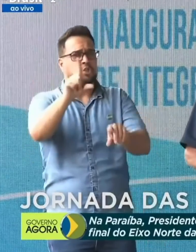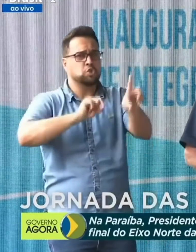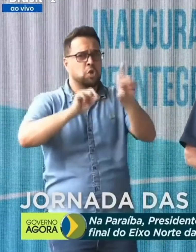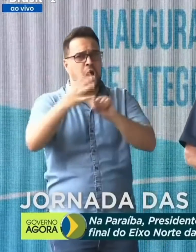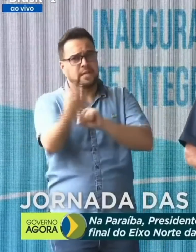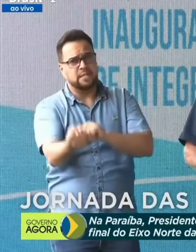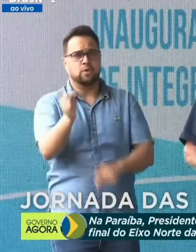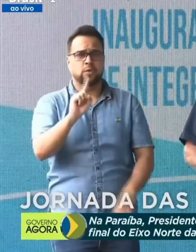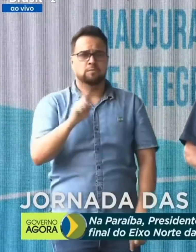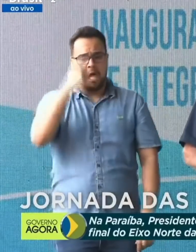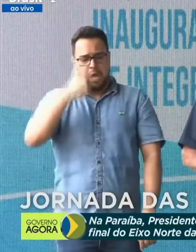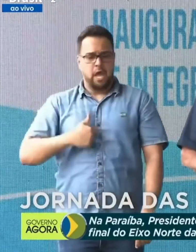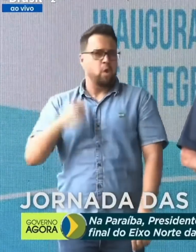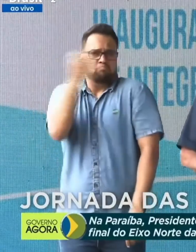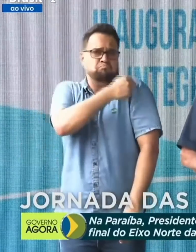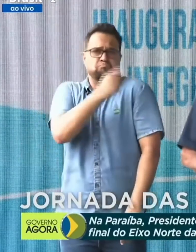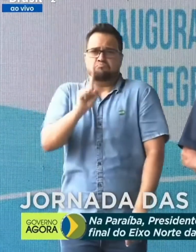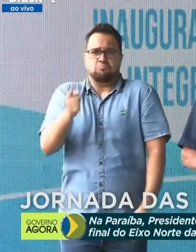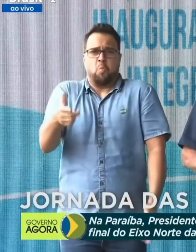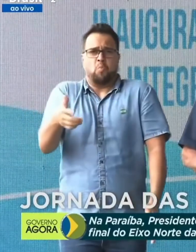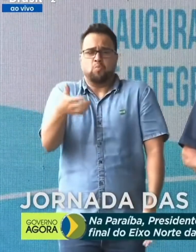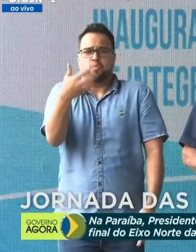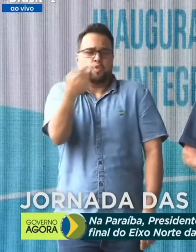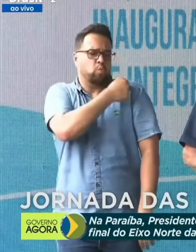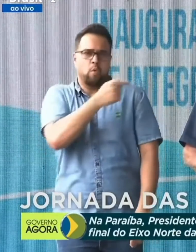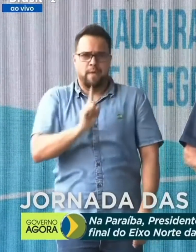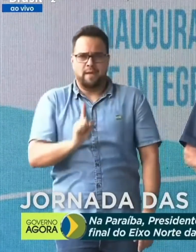Eu não tomei a vacina.